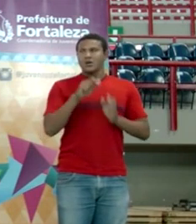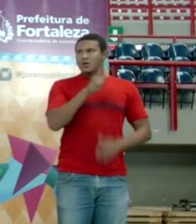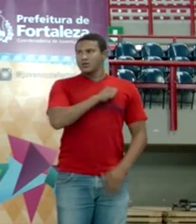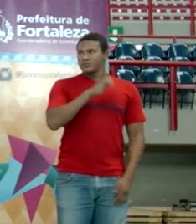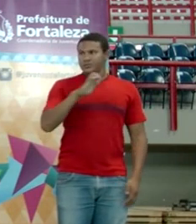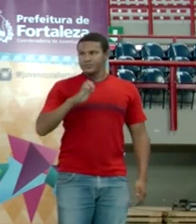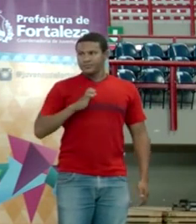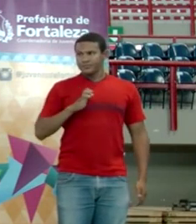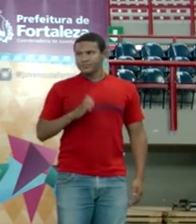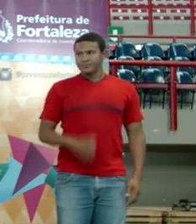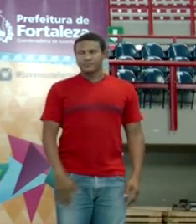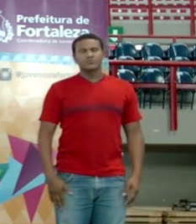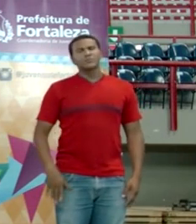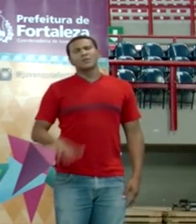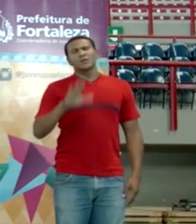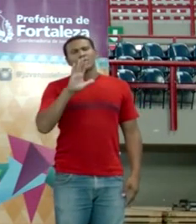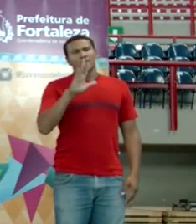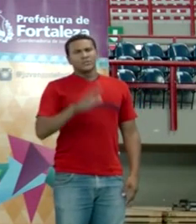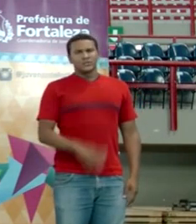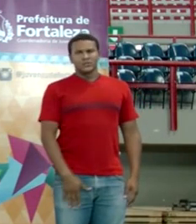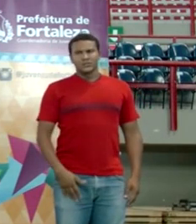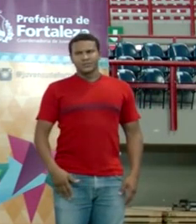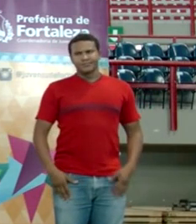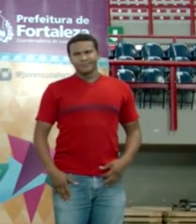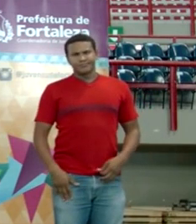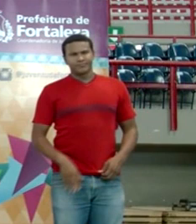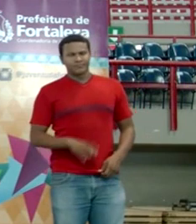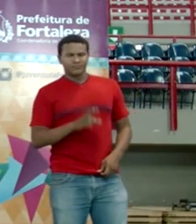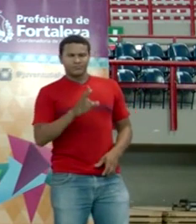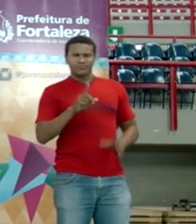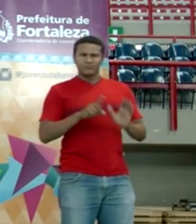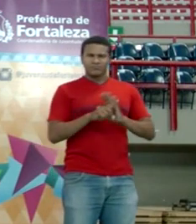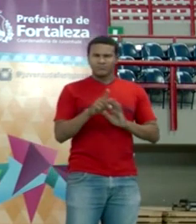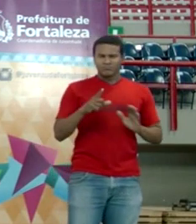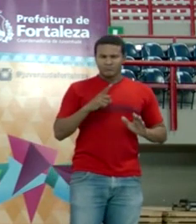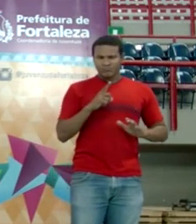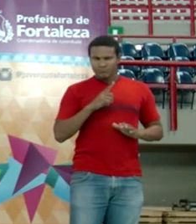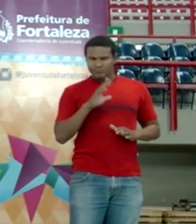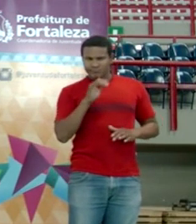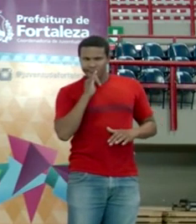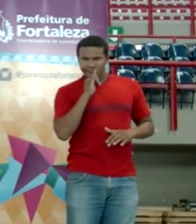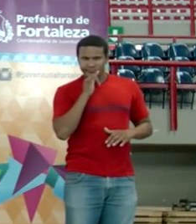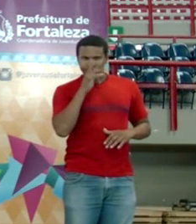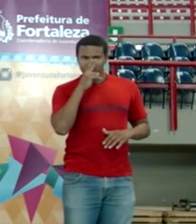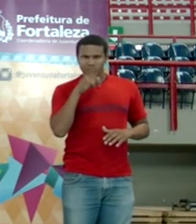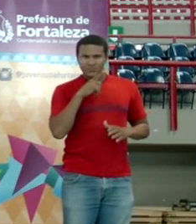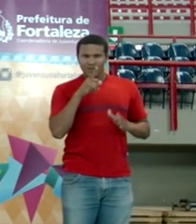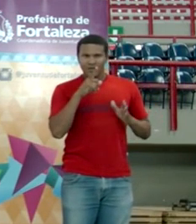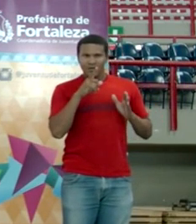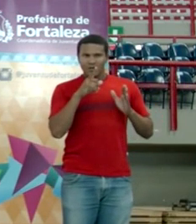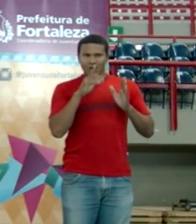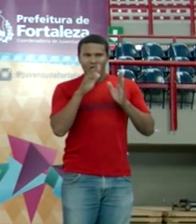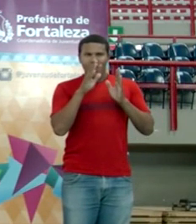calar. Professor, considerando as opções da questão 2 entre as formas